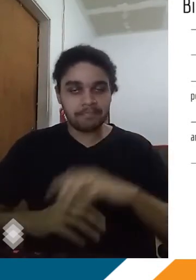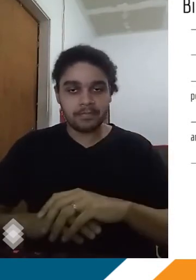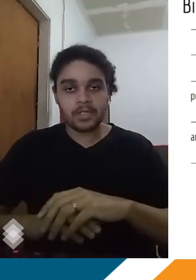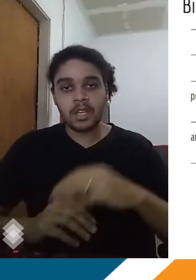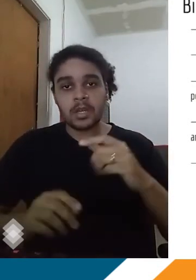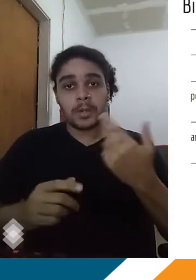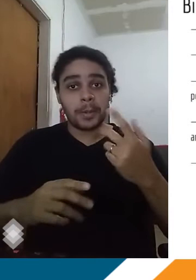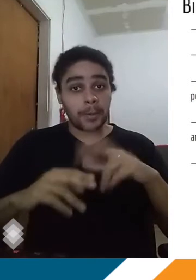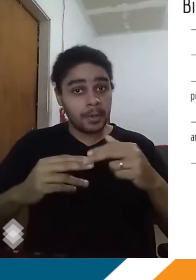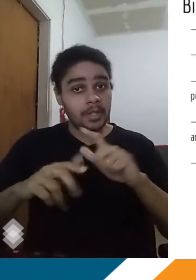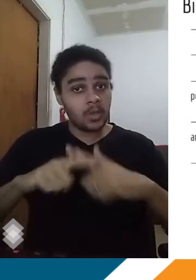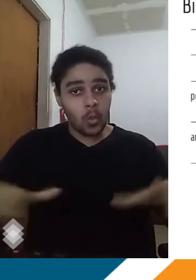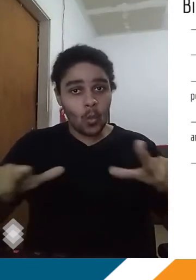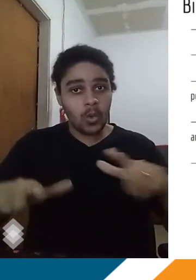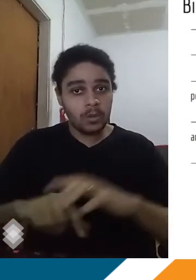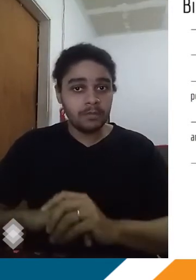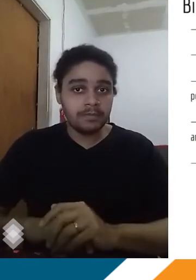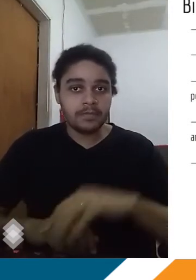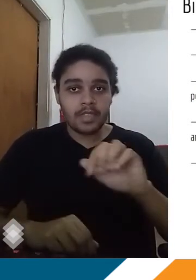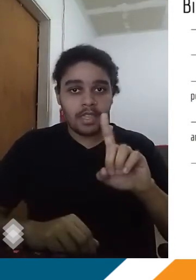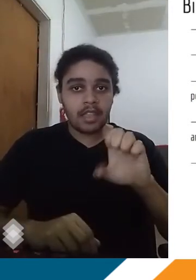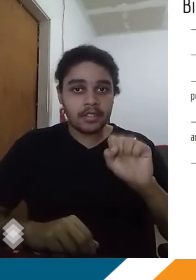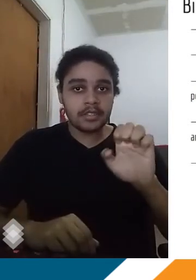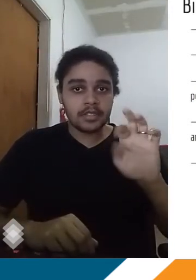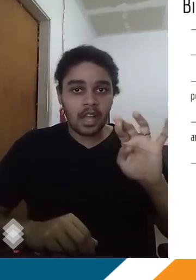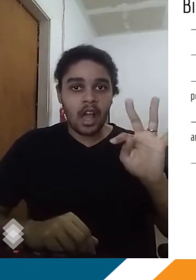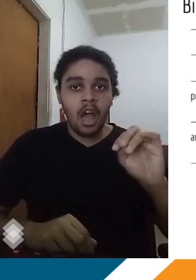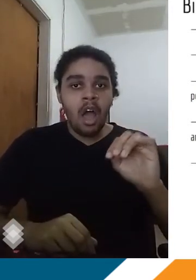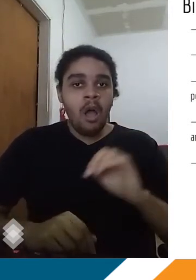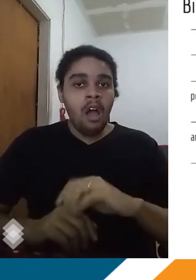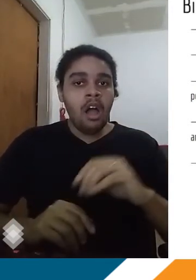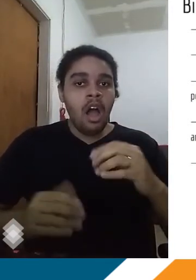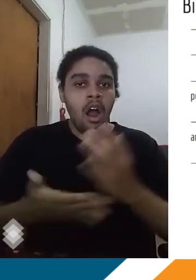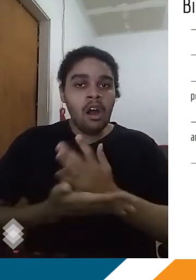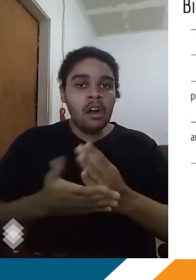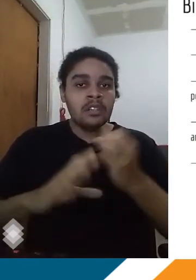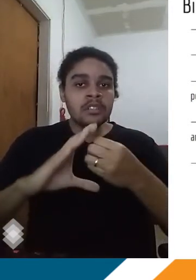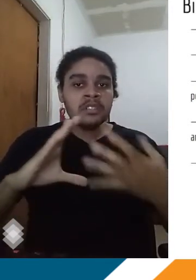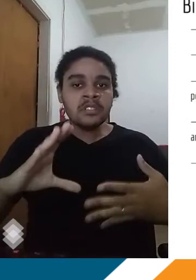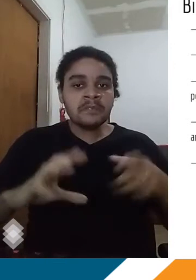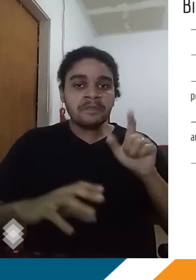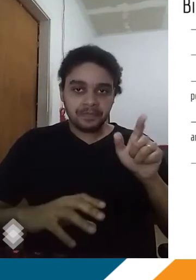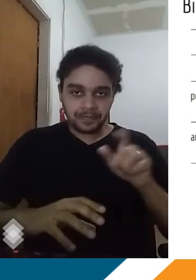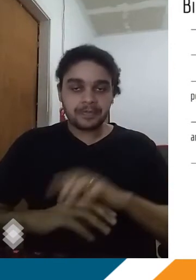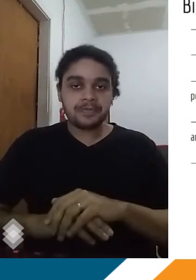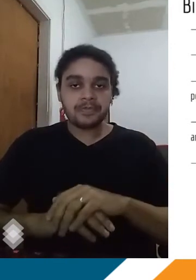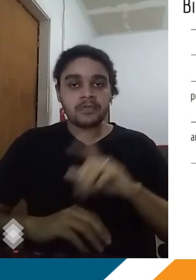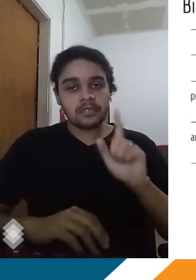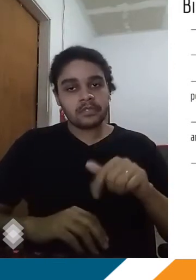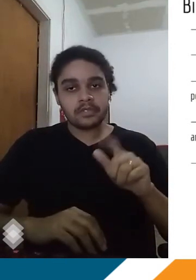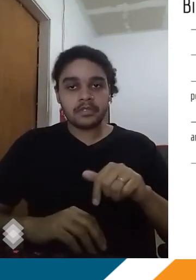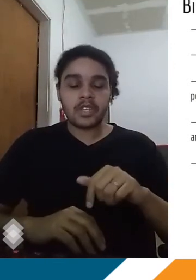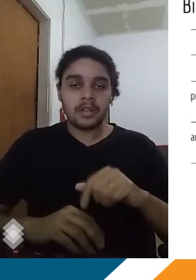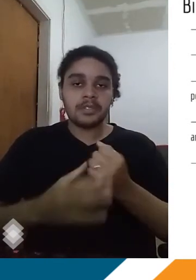vai desertificar esse bioma. Agora, algumas características dessa vegetação de caatinga. É uma